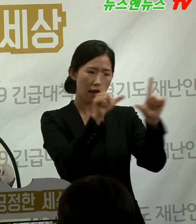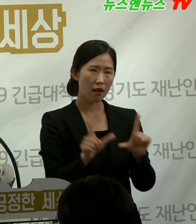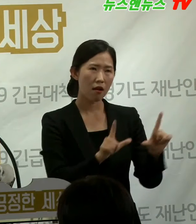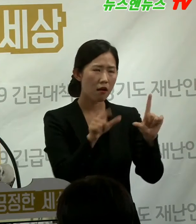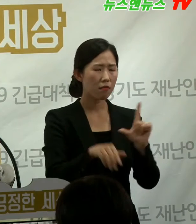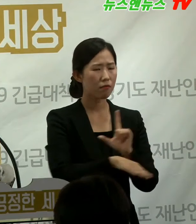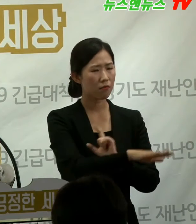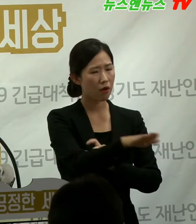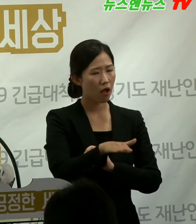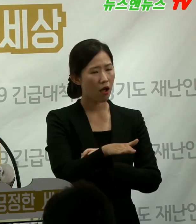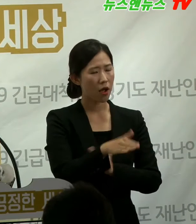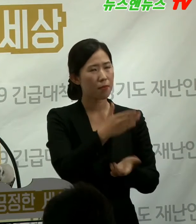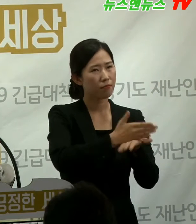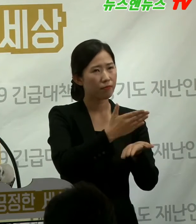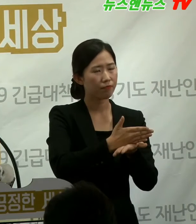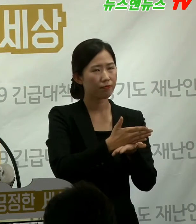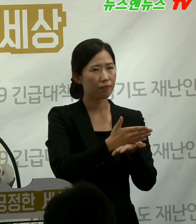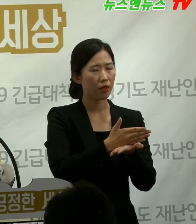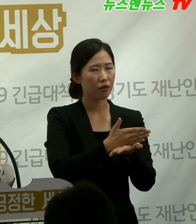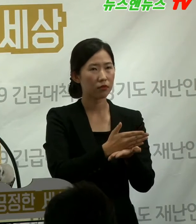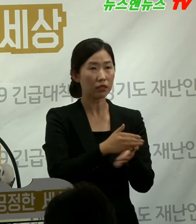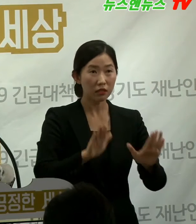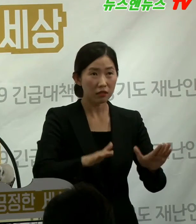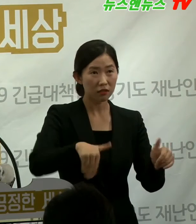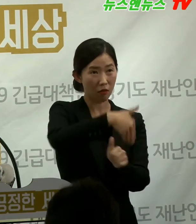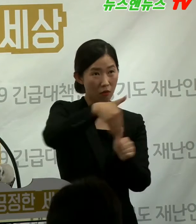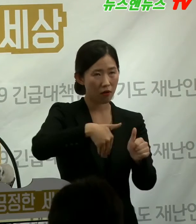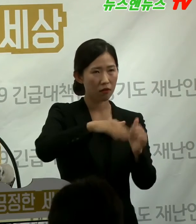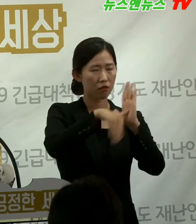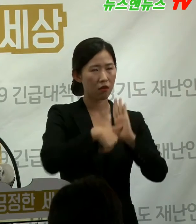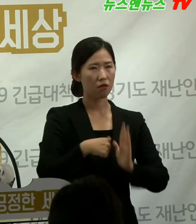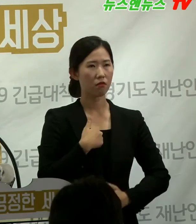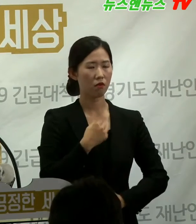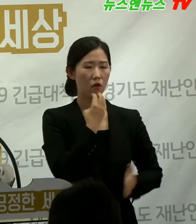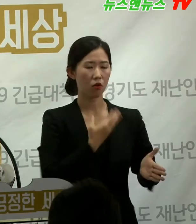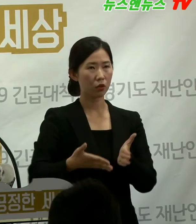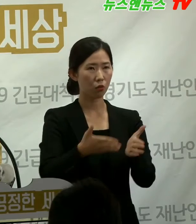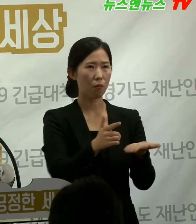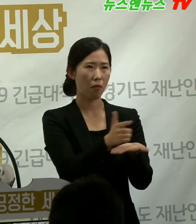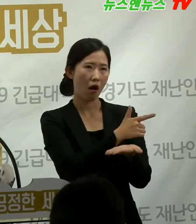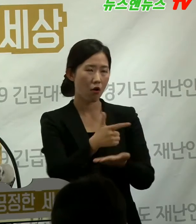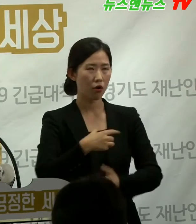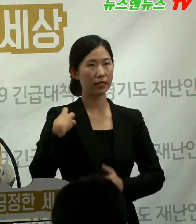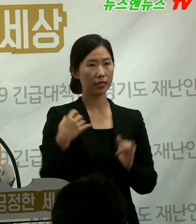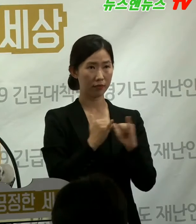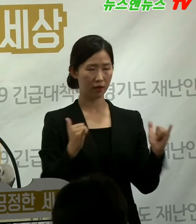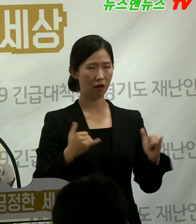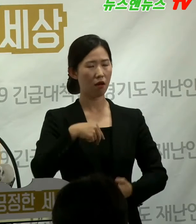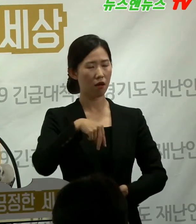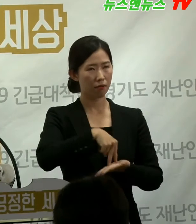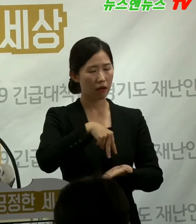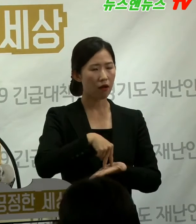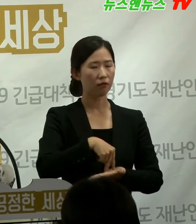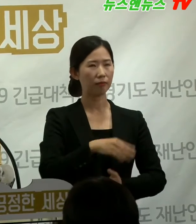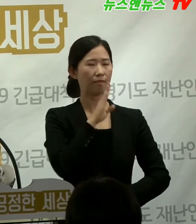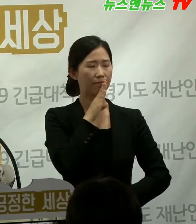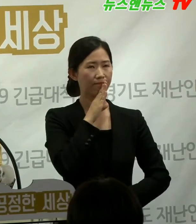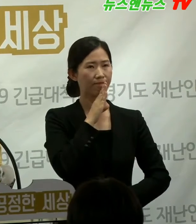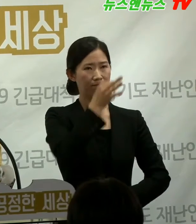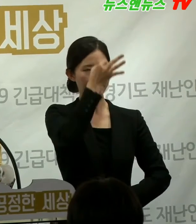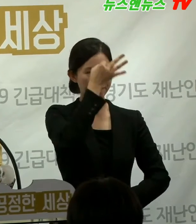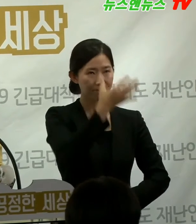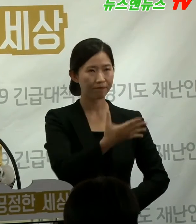대해서 경기도 방역 책임자로서 큰 책임을 느끼며 깊이 사과드립니다.